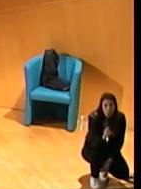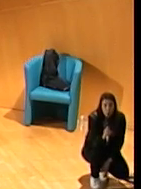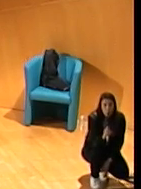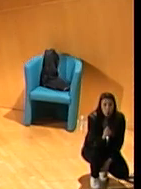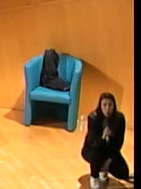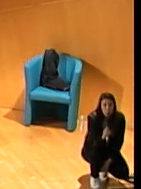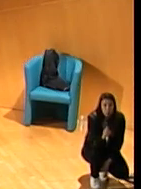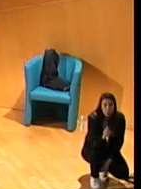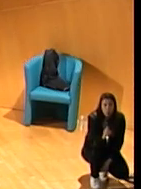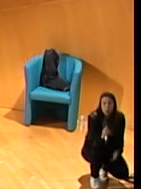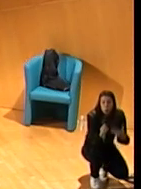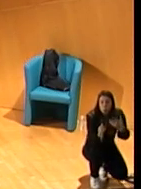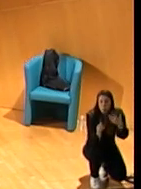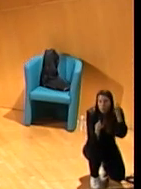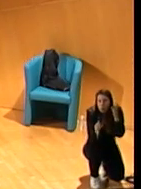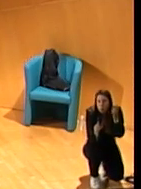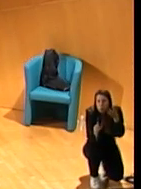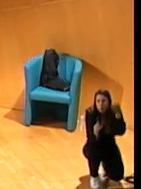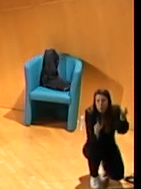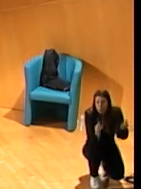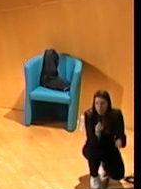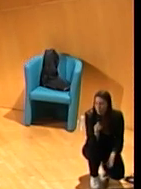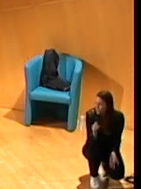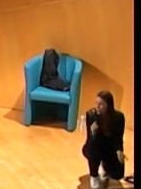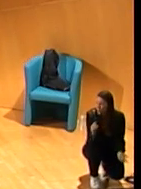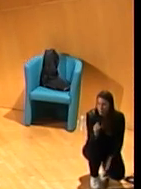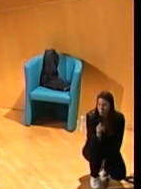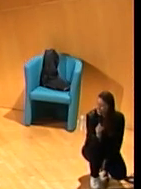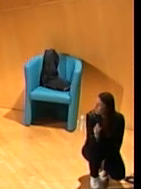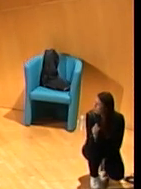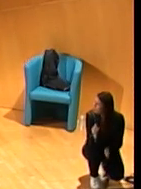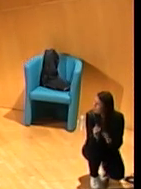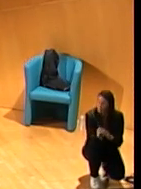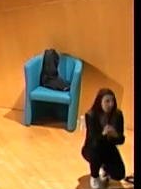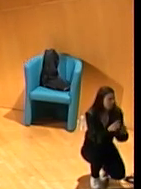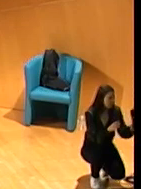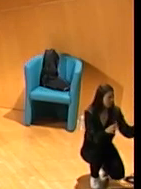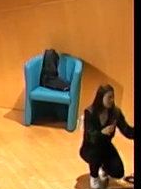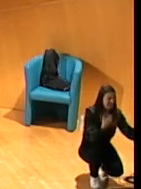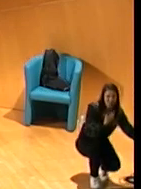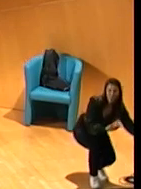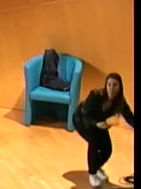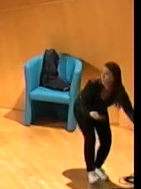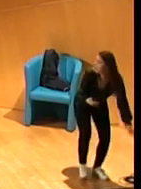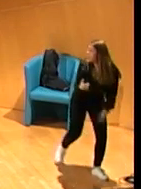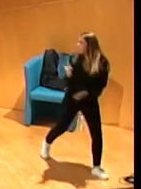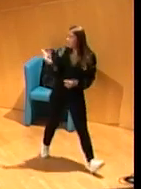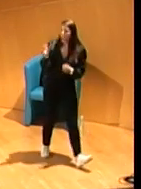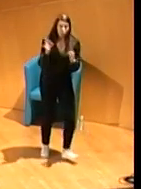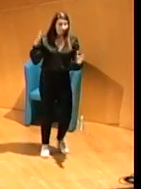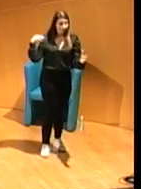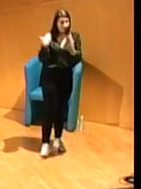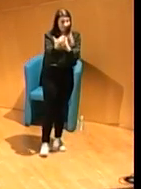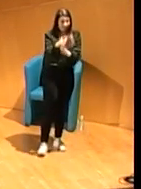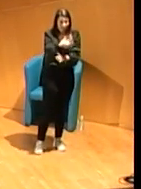l'audition. Voilà, c'est vrai que qu'est-ce que vous imaginez d'une personne sourde, par exemple? Ben, en fait, comme ça fait 25